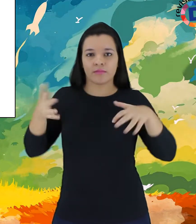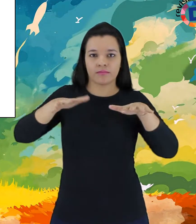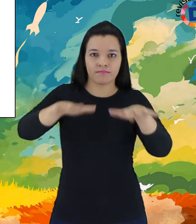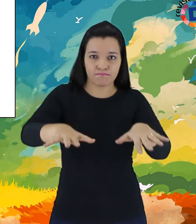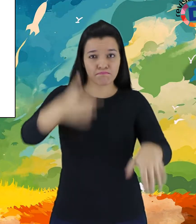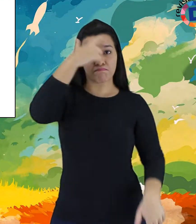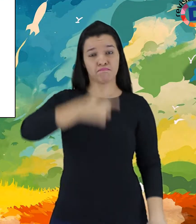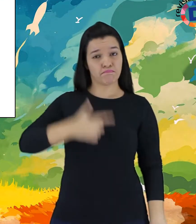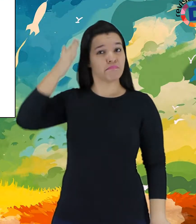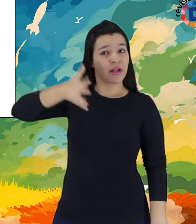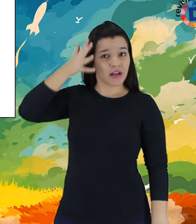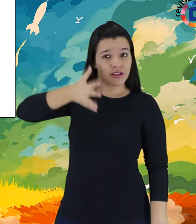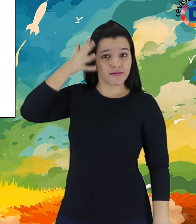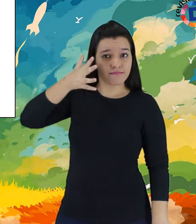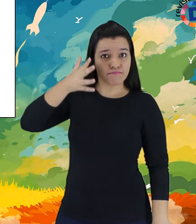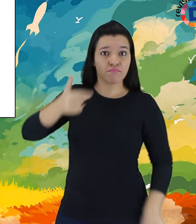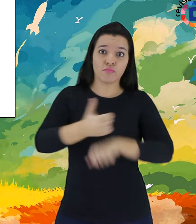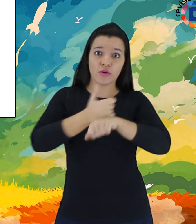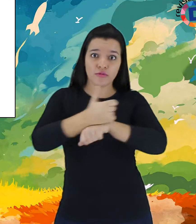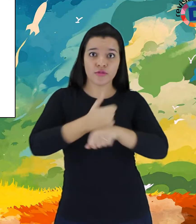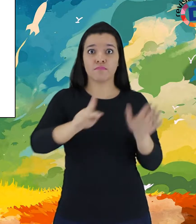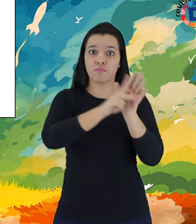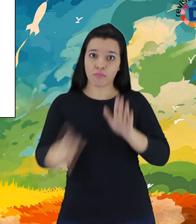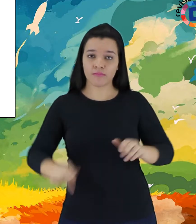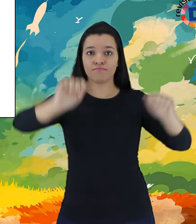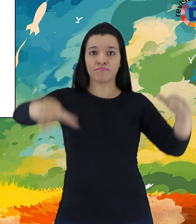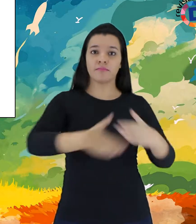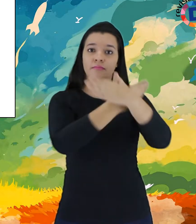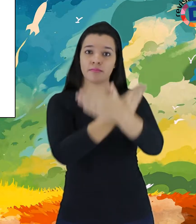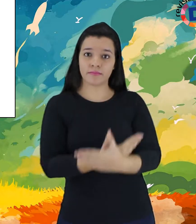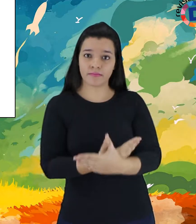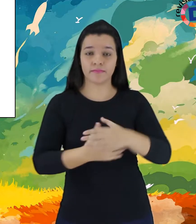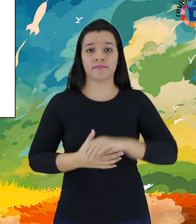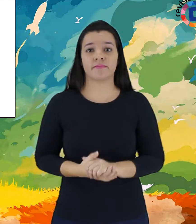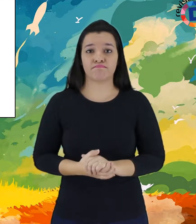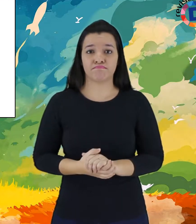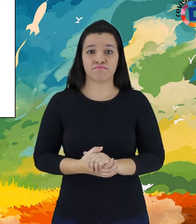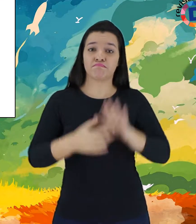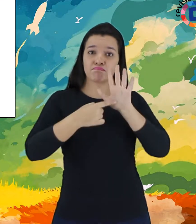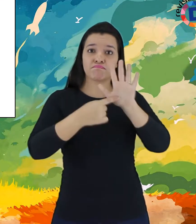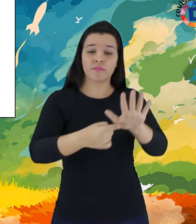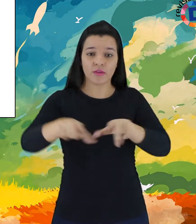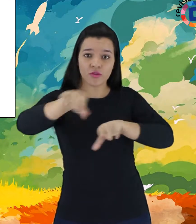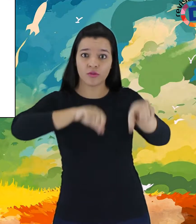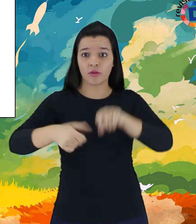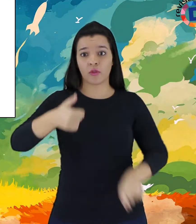por profissionais do Memorial da Inclusão. A exposição consiste em 12 painéis, que são